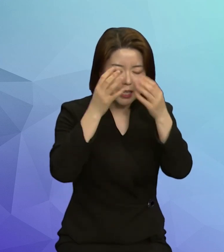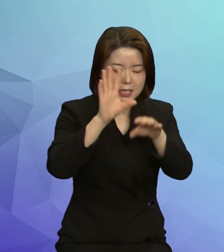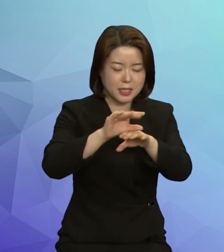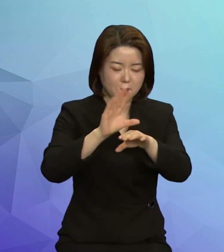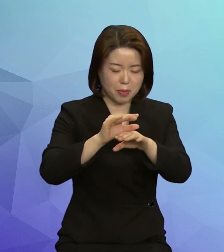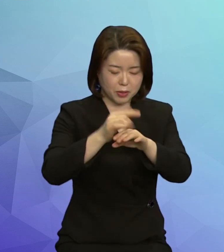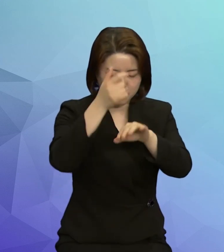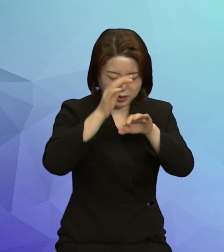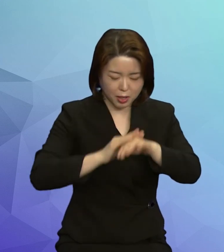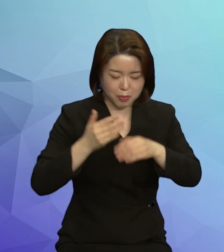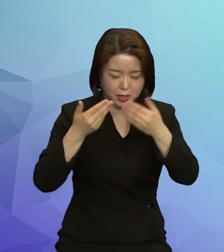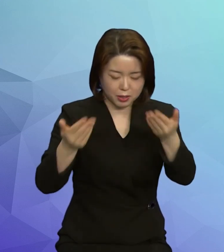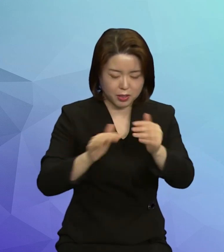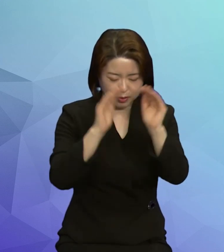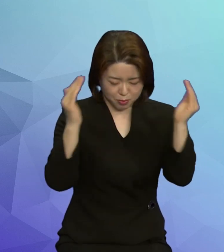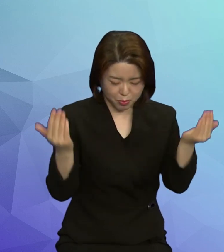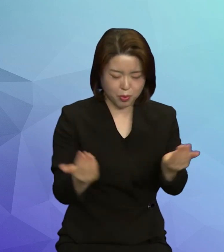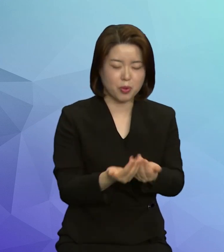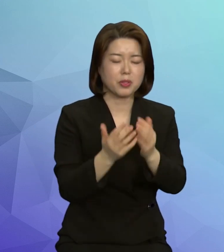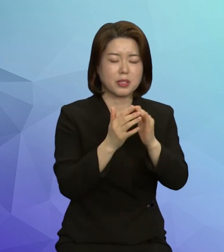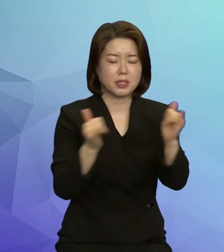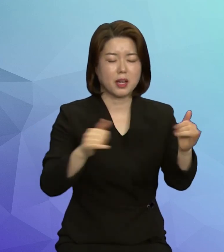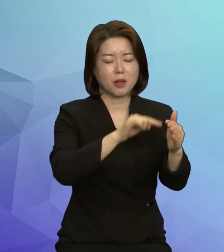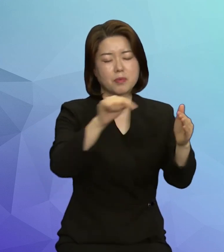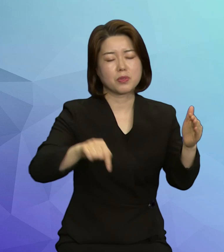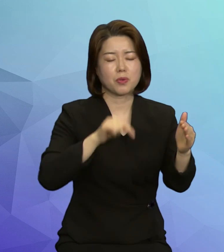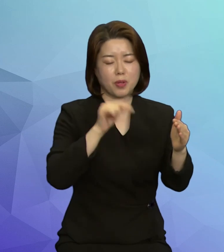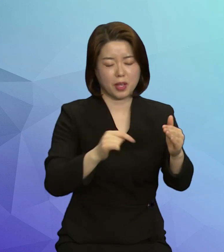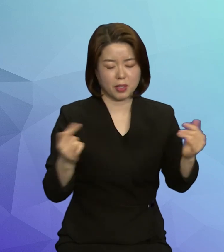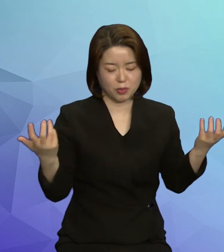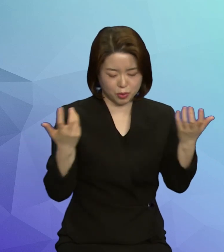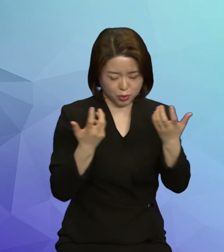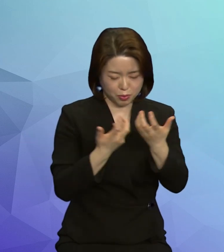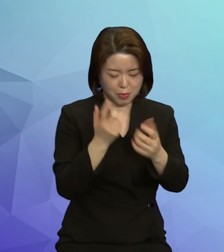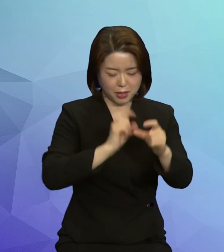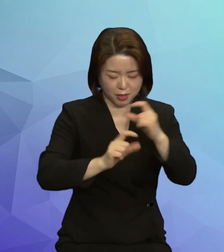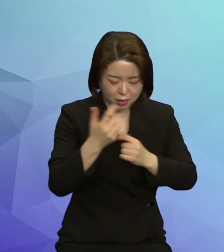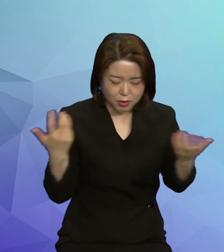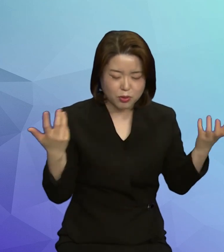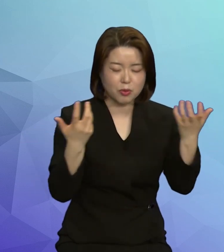온라인 생방송으로 예배하는 모든 이들 가운데